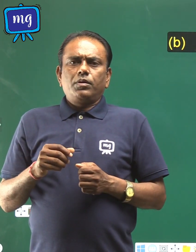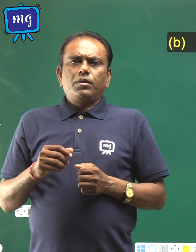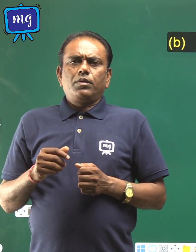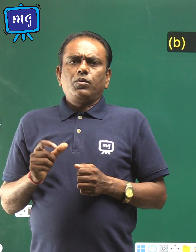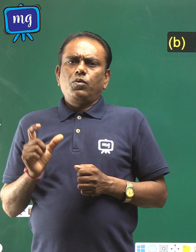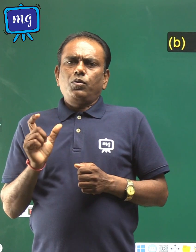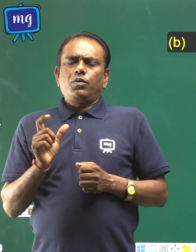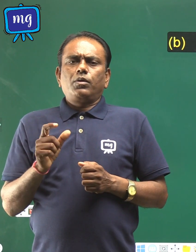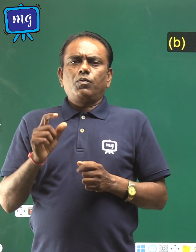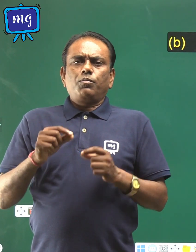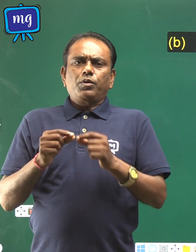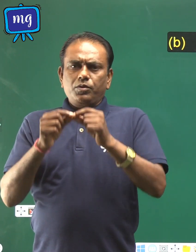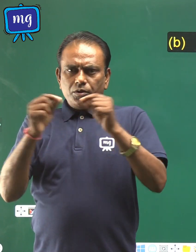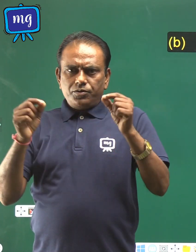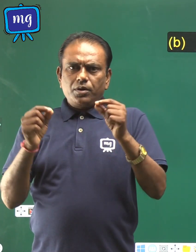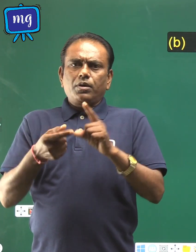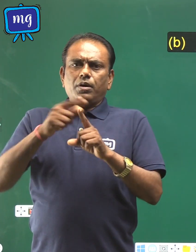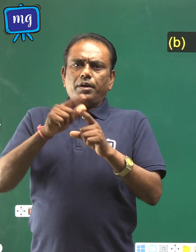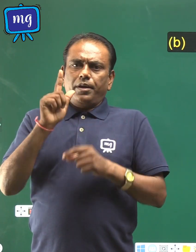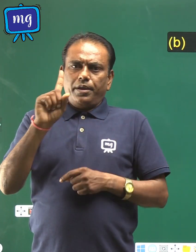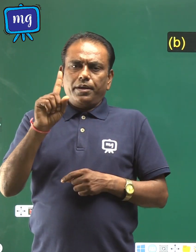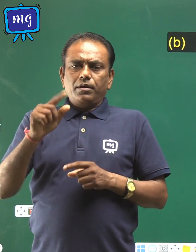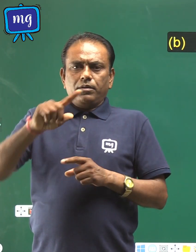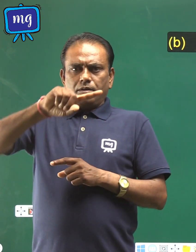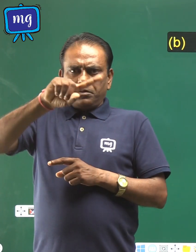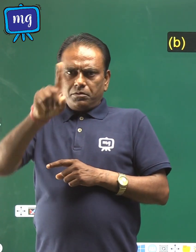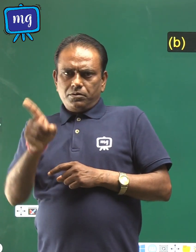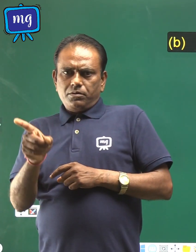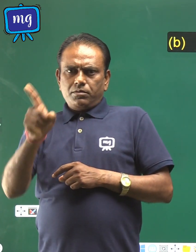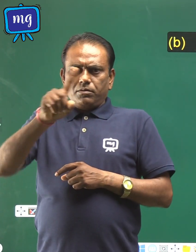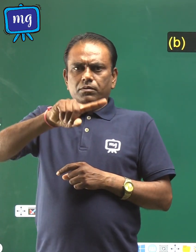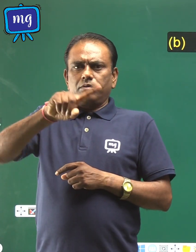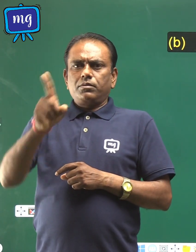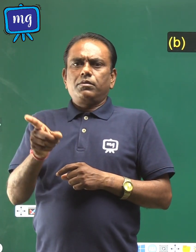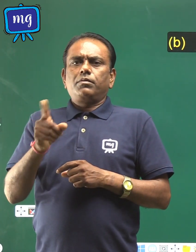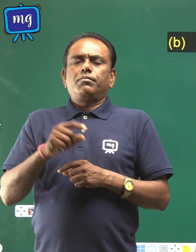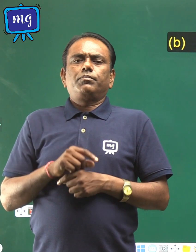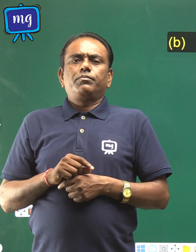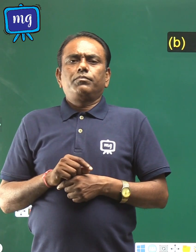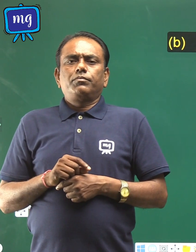उपयुक्त त्रिज्या का एक चाप काटा।